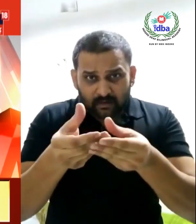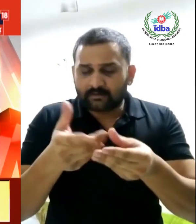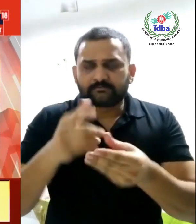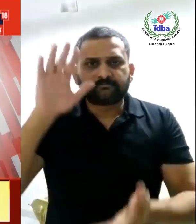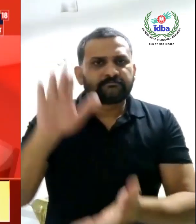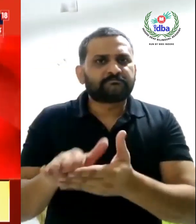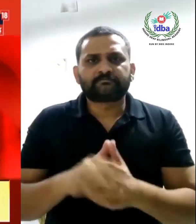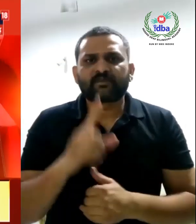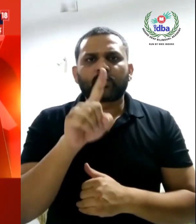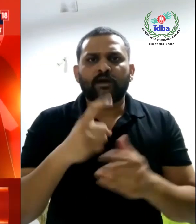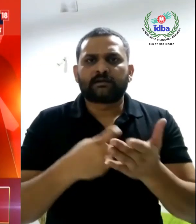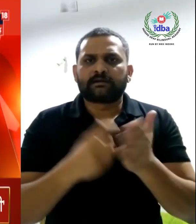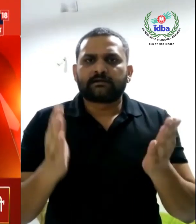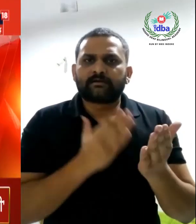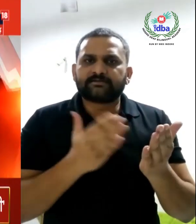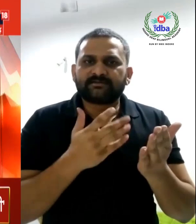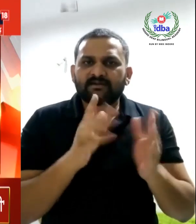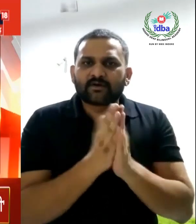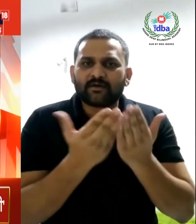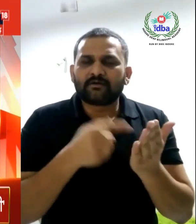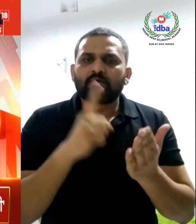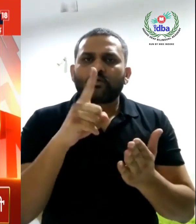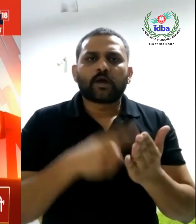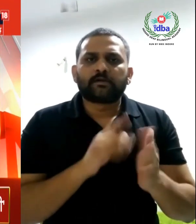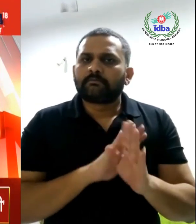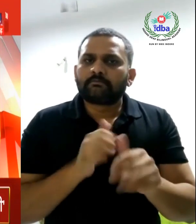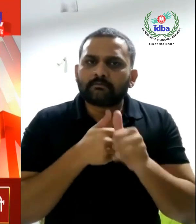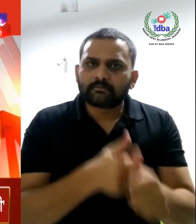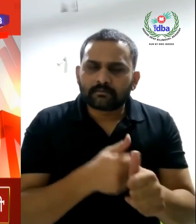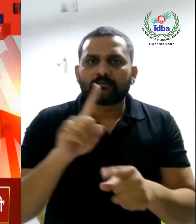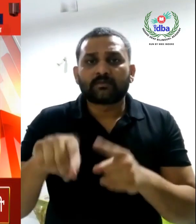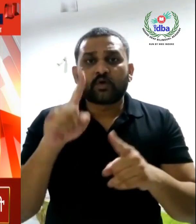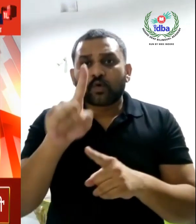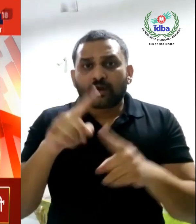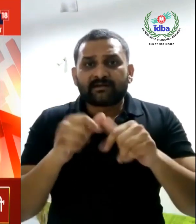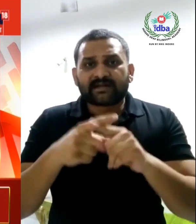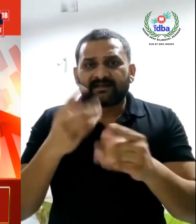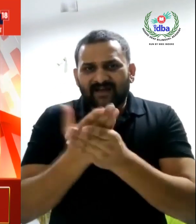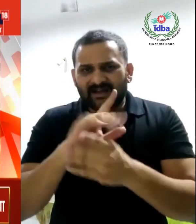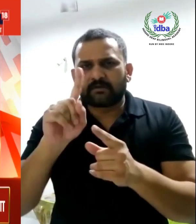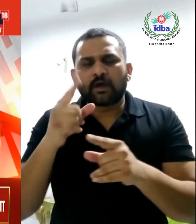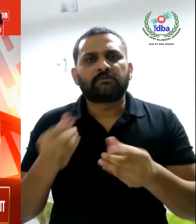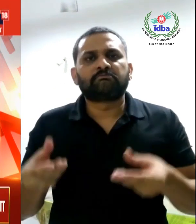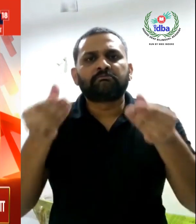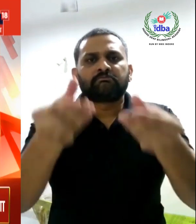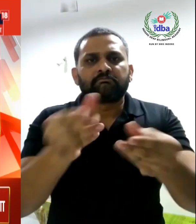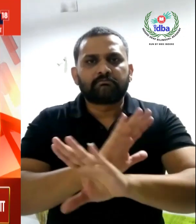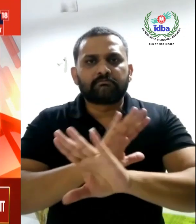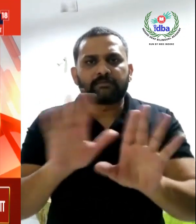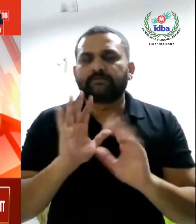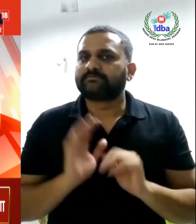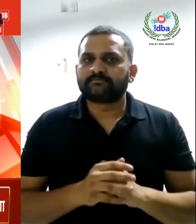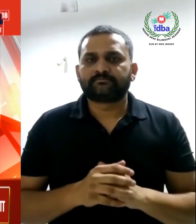केवल एक ही रजिस्टर रखने और एक ही रिटर्न दाखिल करने की व्यवस्था की गई